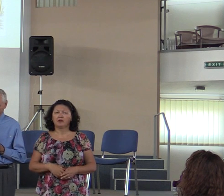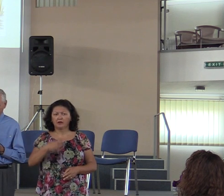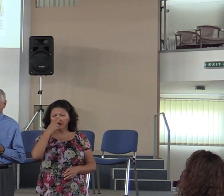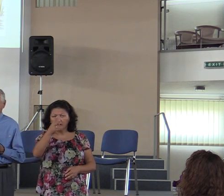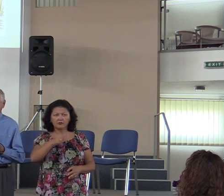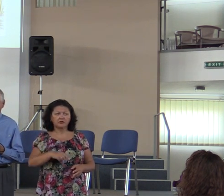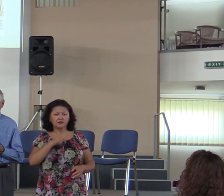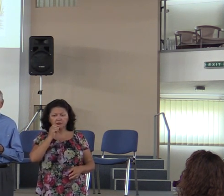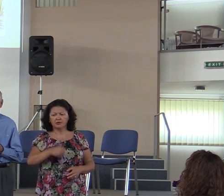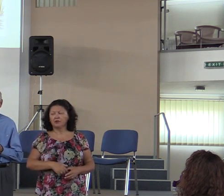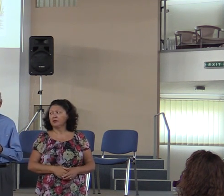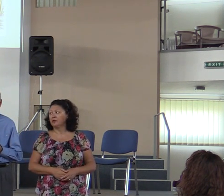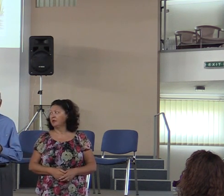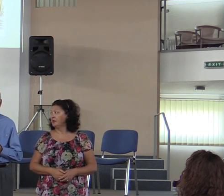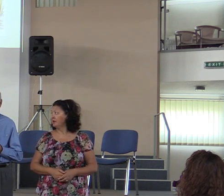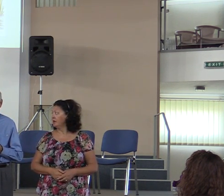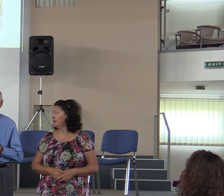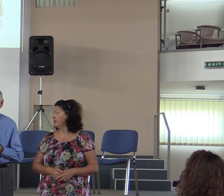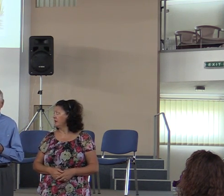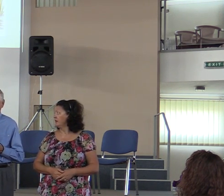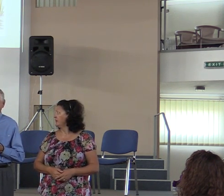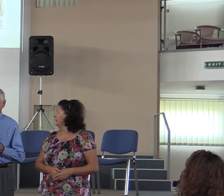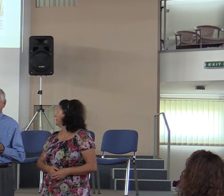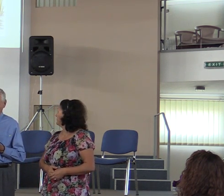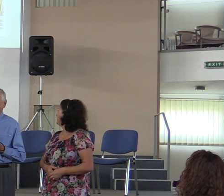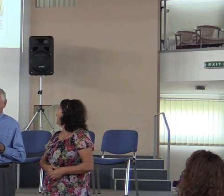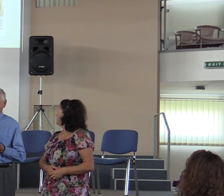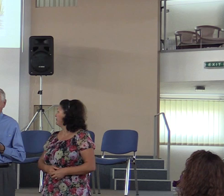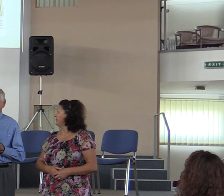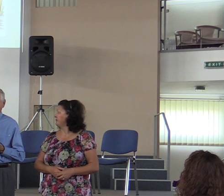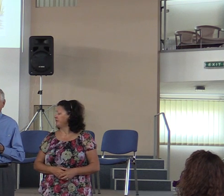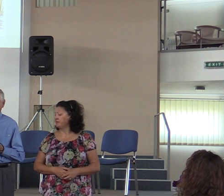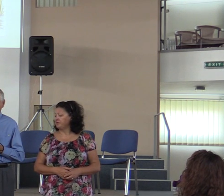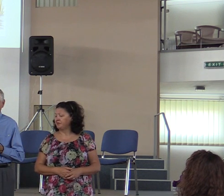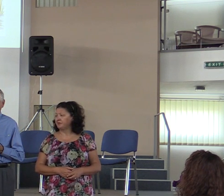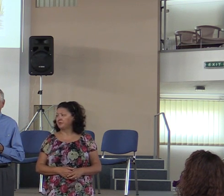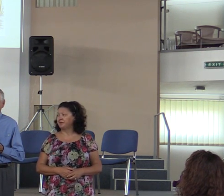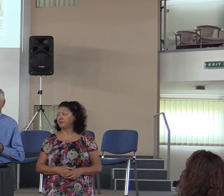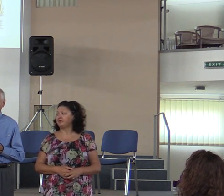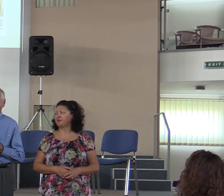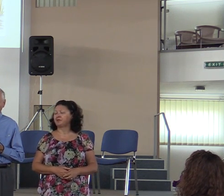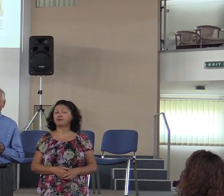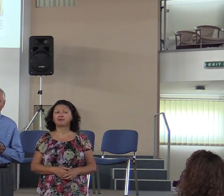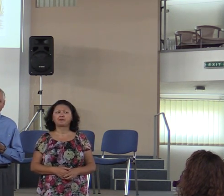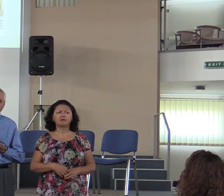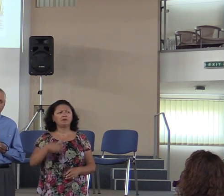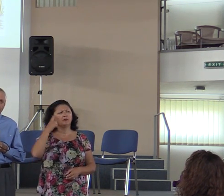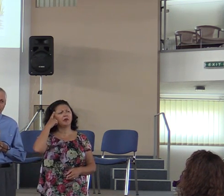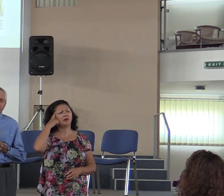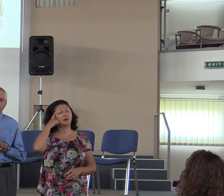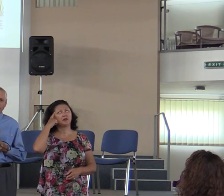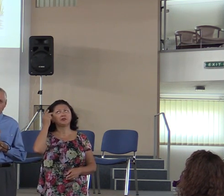spunea. Remember that the nation is your people. Adu-ți aminte,